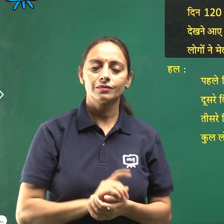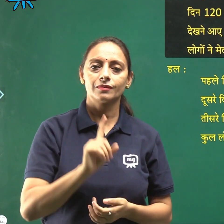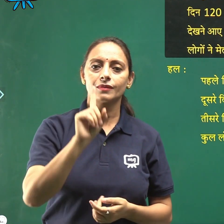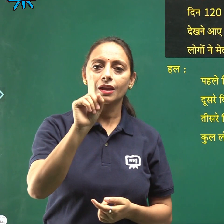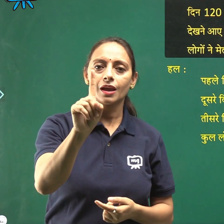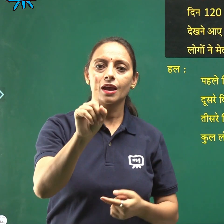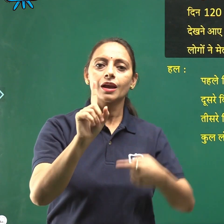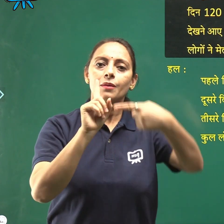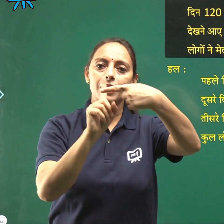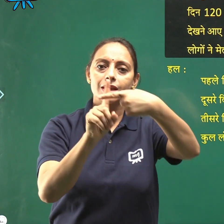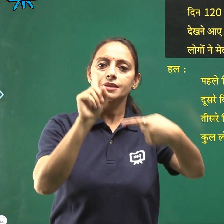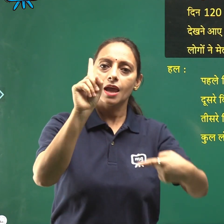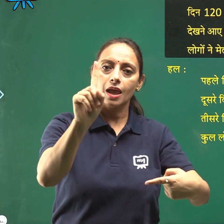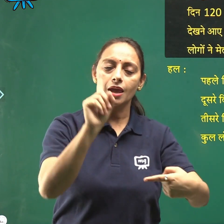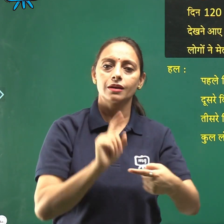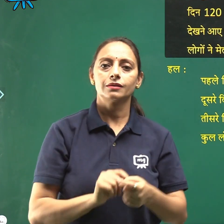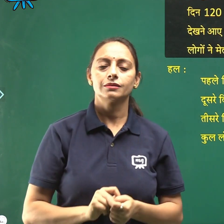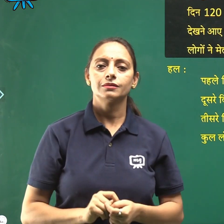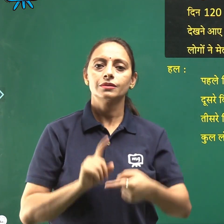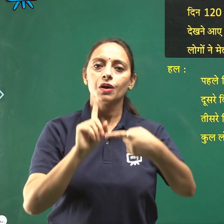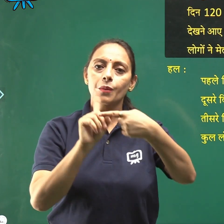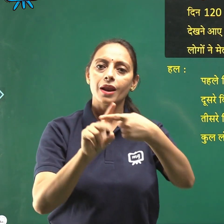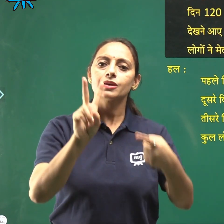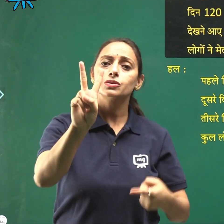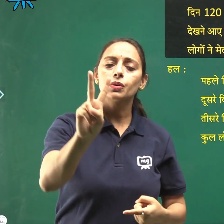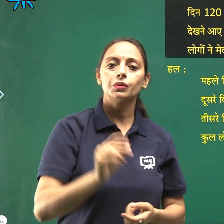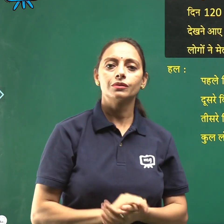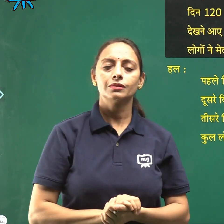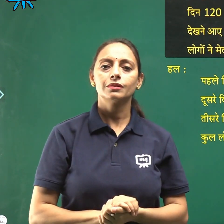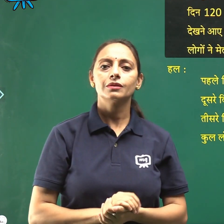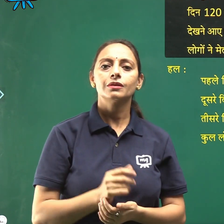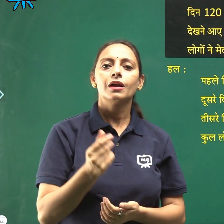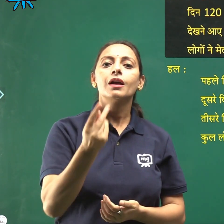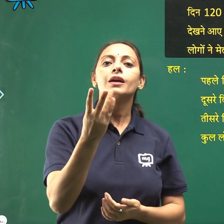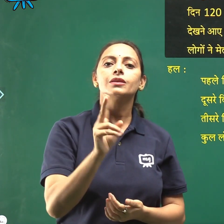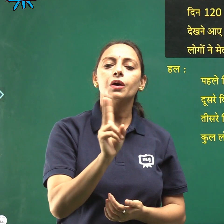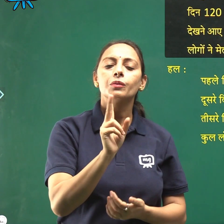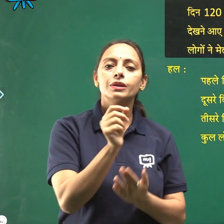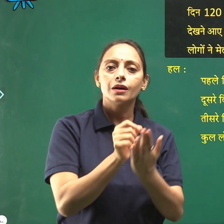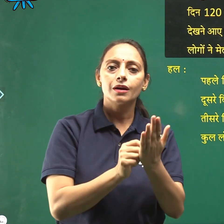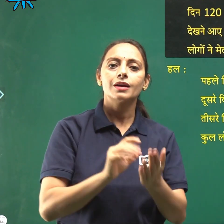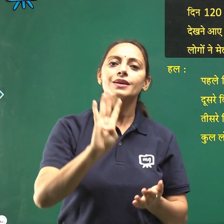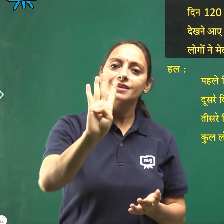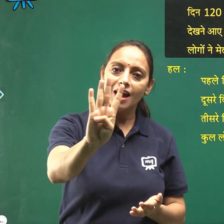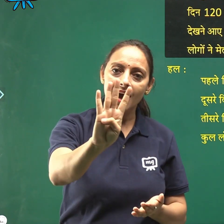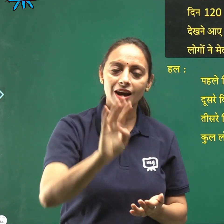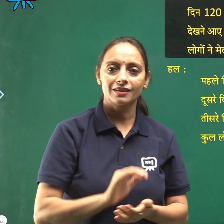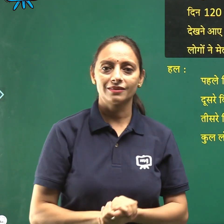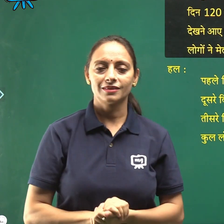एक प्लस एक प्लस दो कितना हुआ?